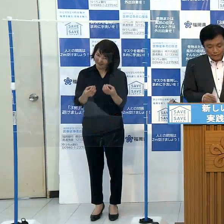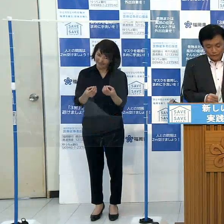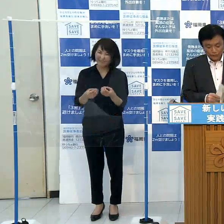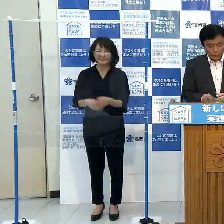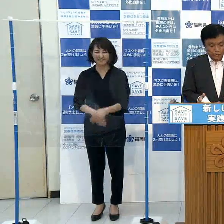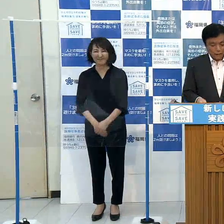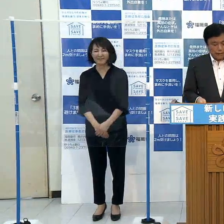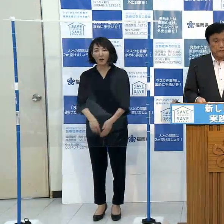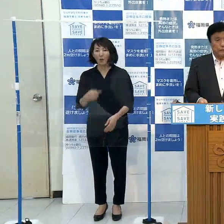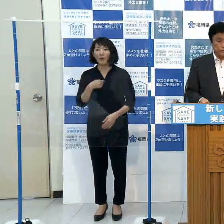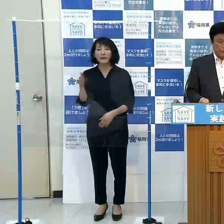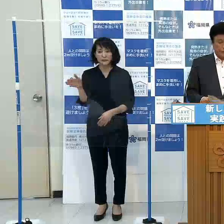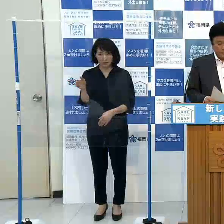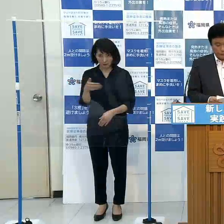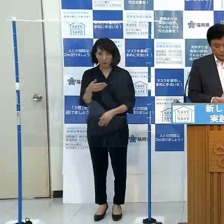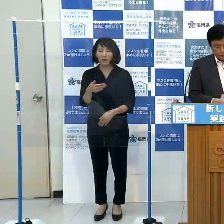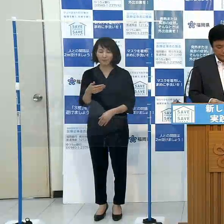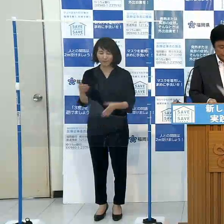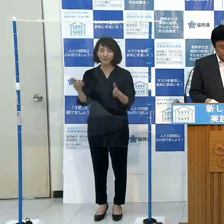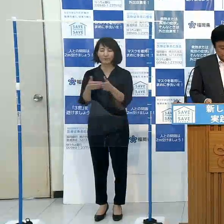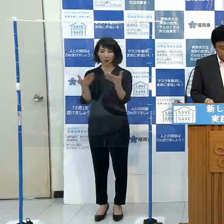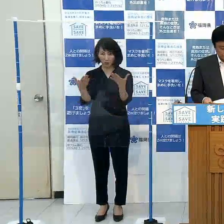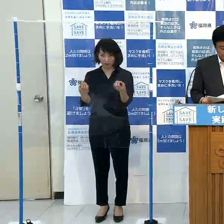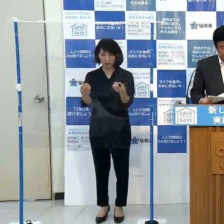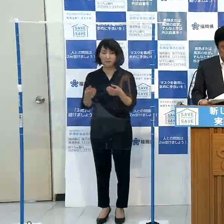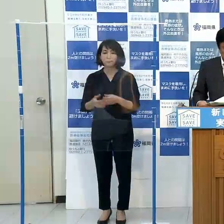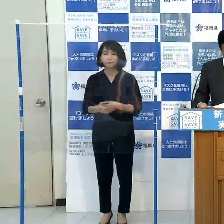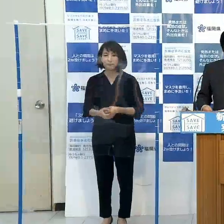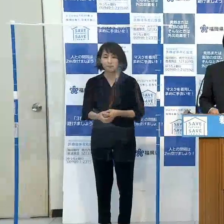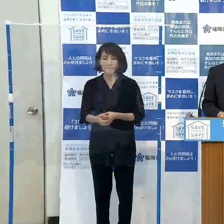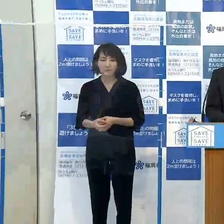ので、私の方から以上でございます。